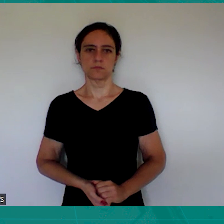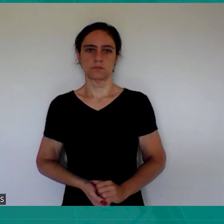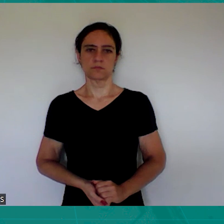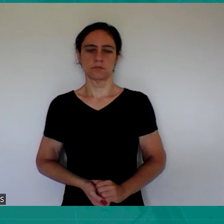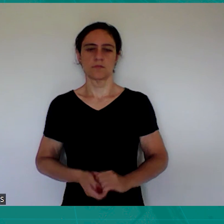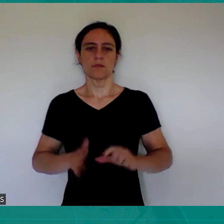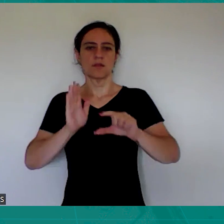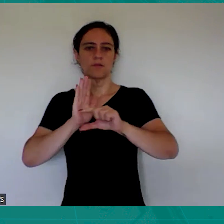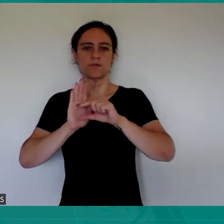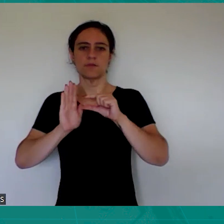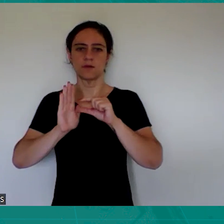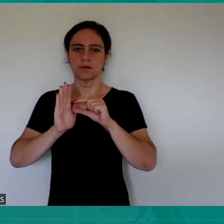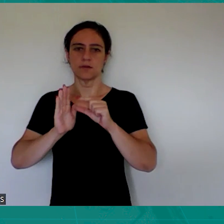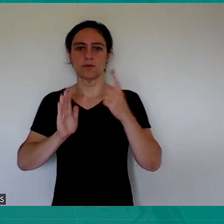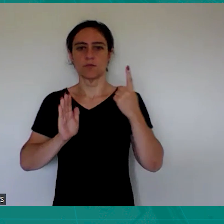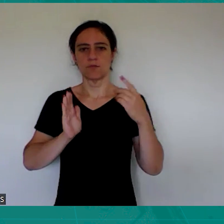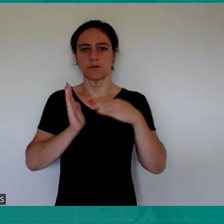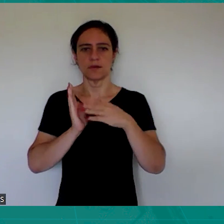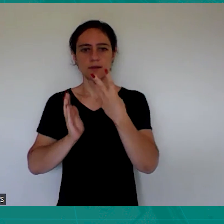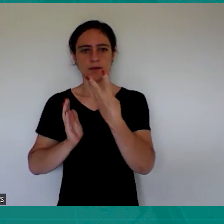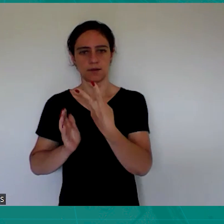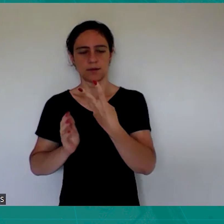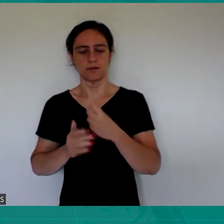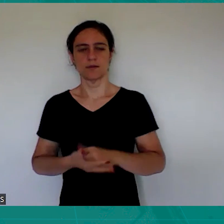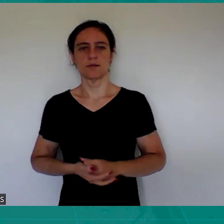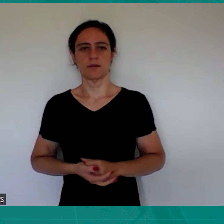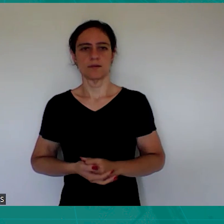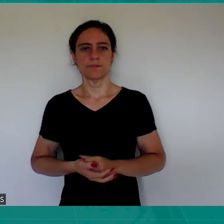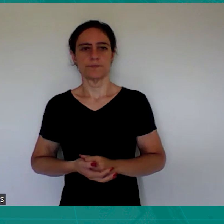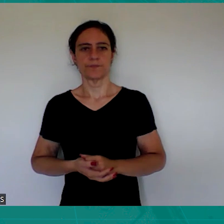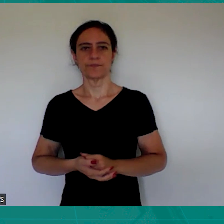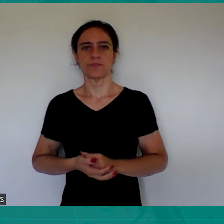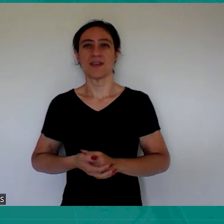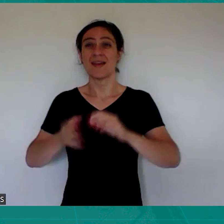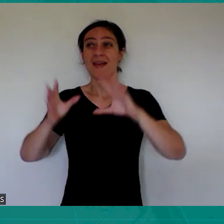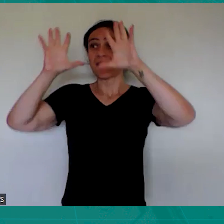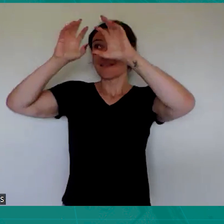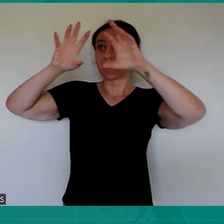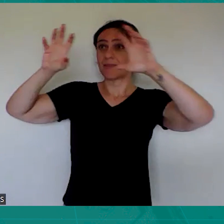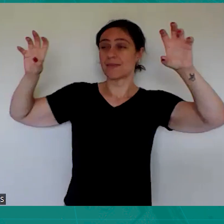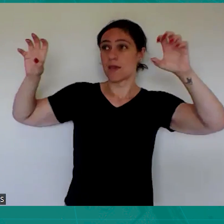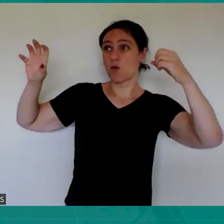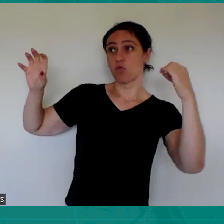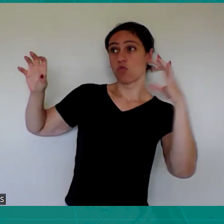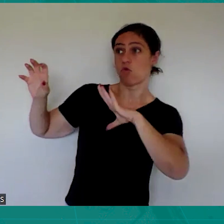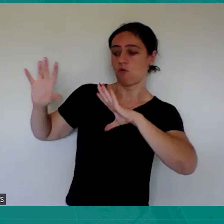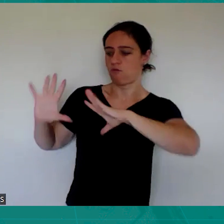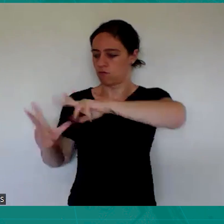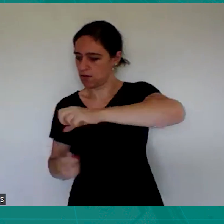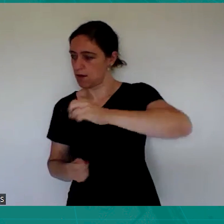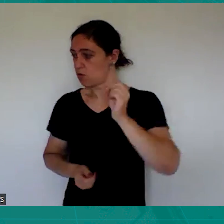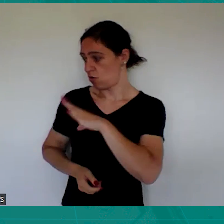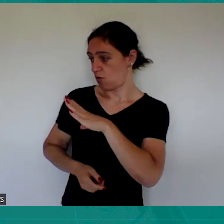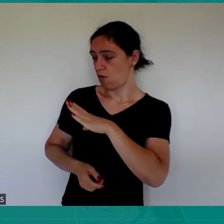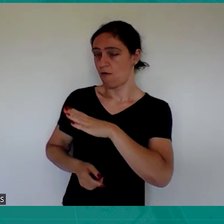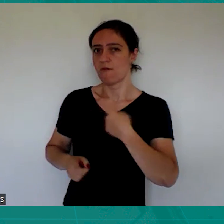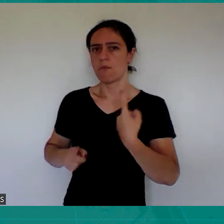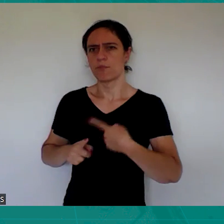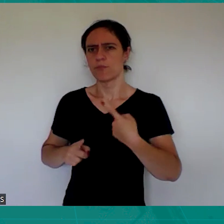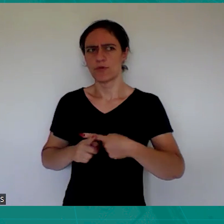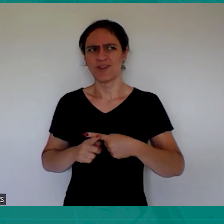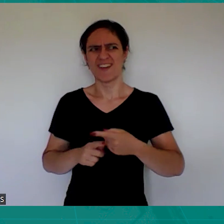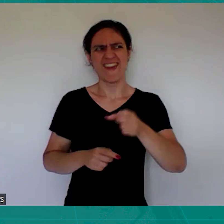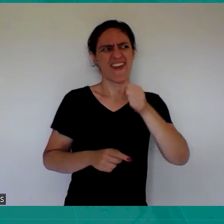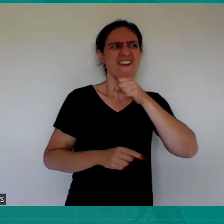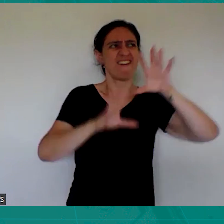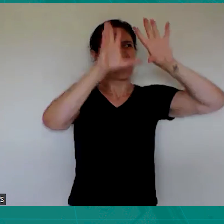versículos 1 a 3. Vi novo céu e a nova terra, pois o primeiro céu e a primeira terra passaram, e o